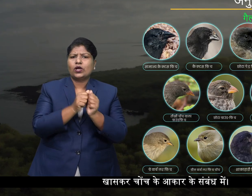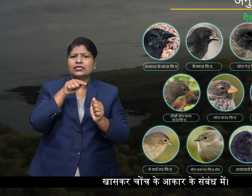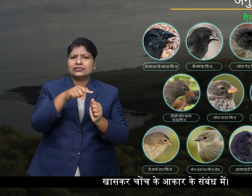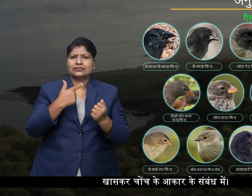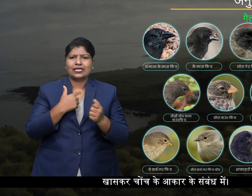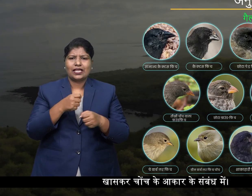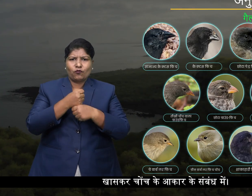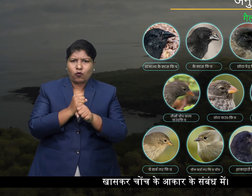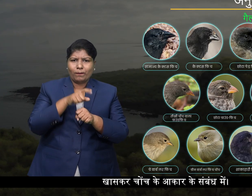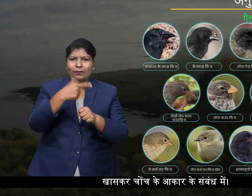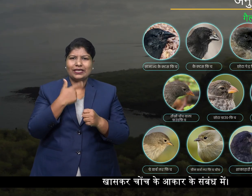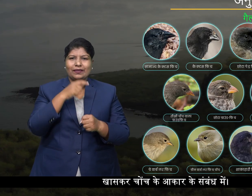के आकार के संबंध में।